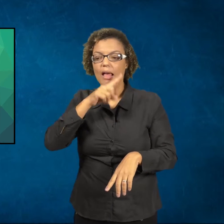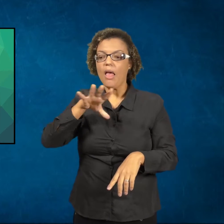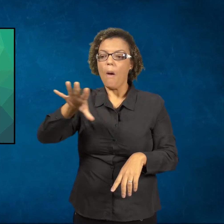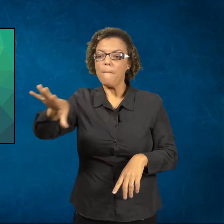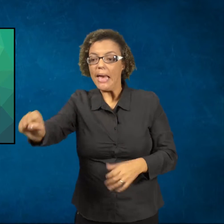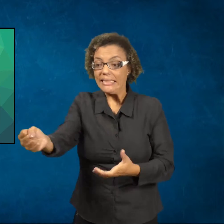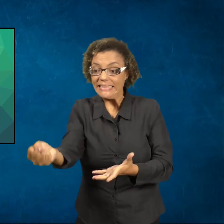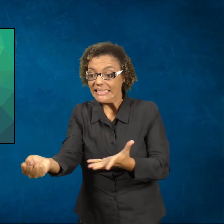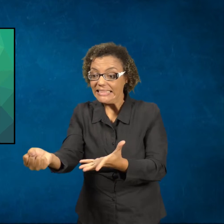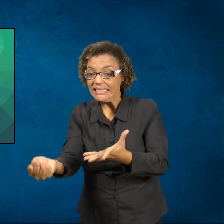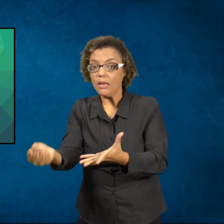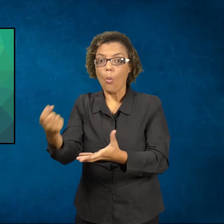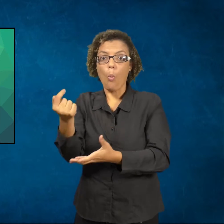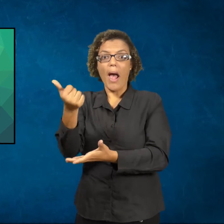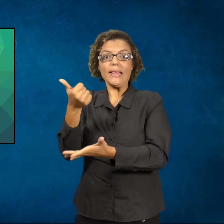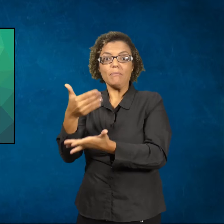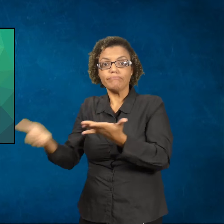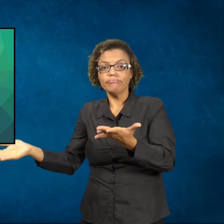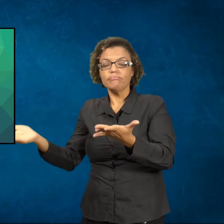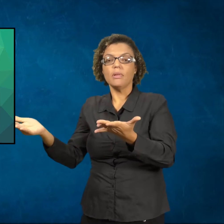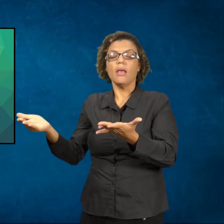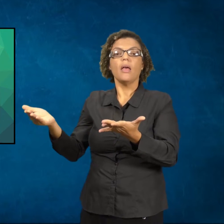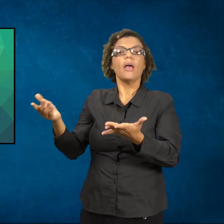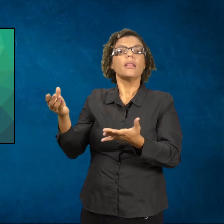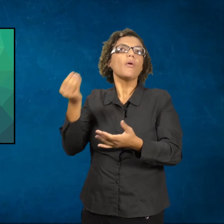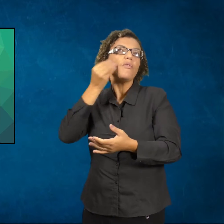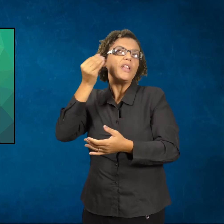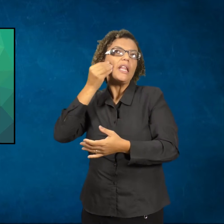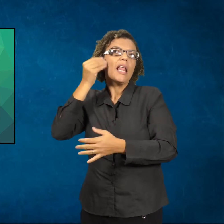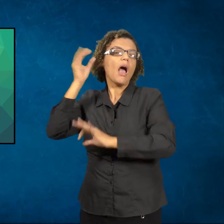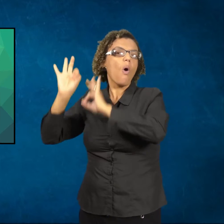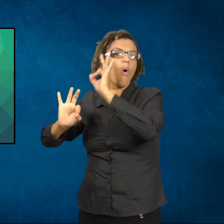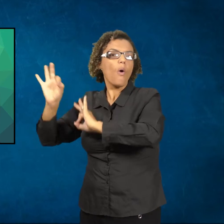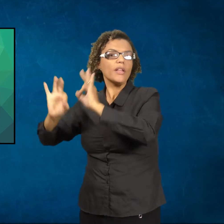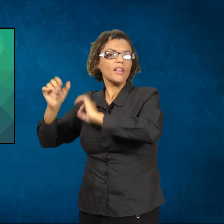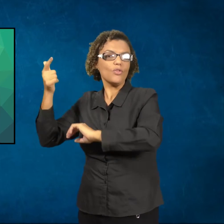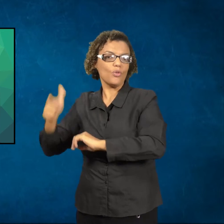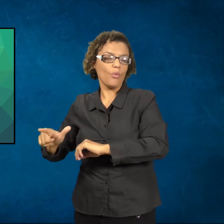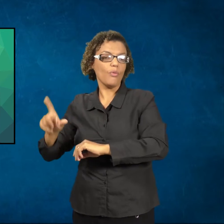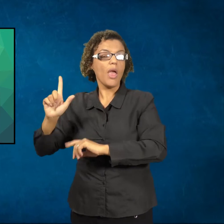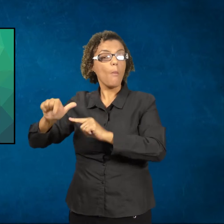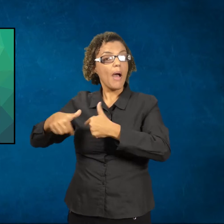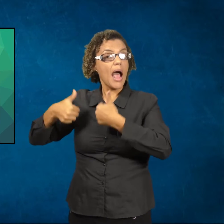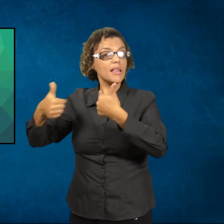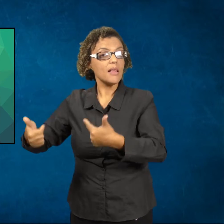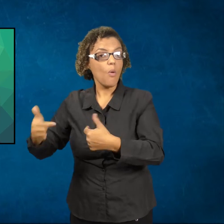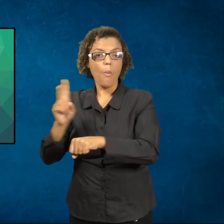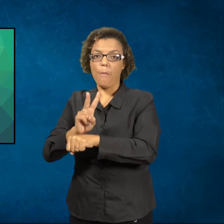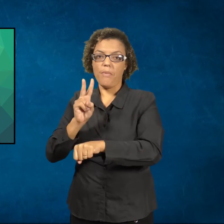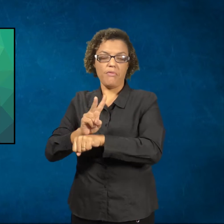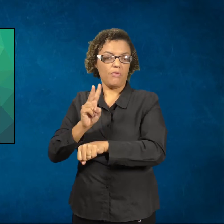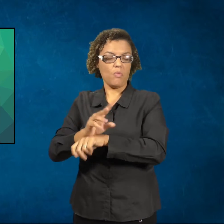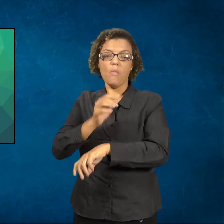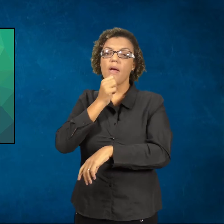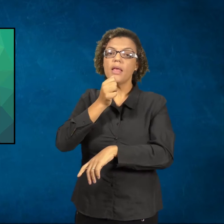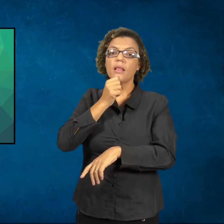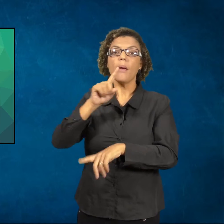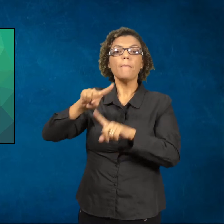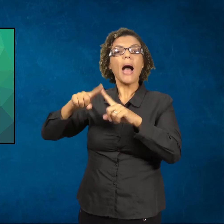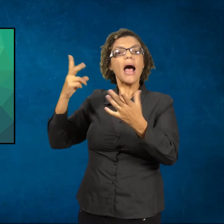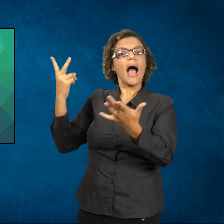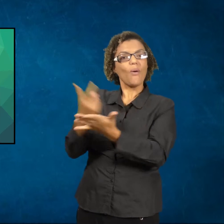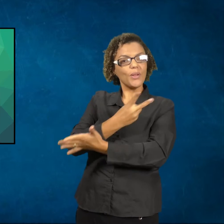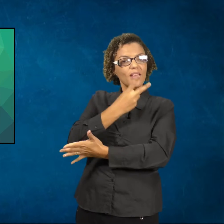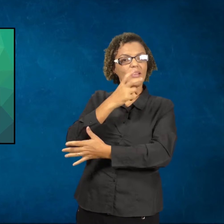para reequilibrá-lo na ação. Quer dizer, é uma ação que não estava prevista, mas aconteceu. Então o esquema também ele dá